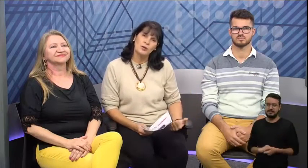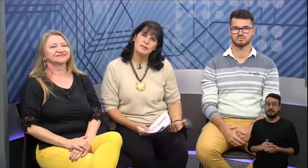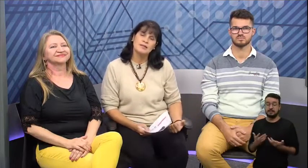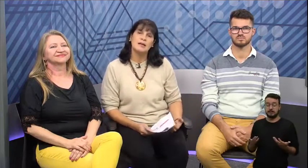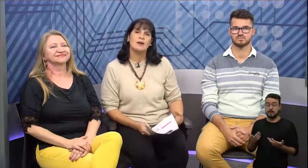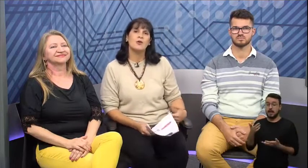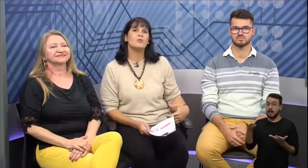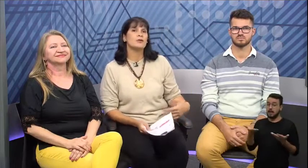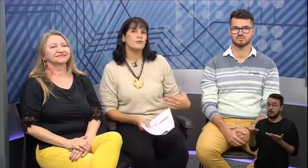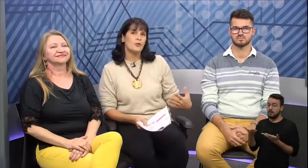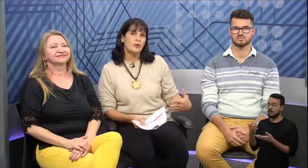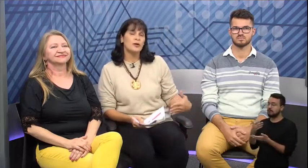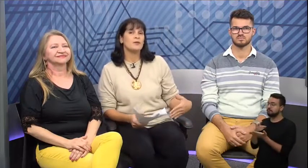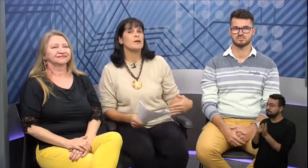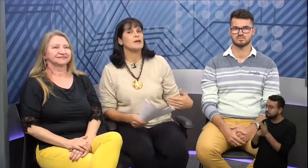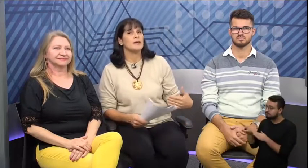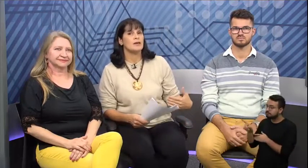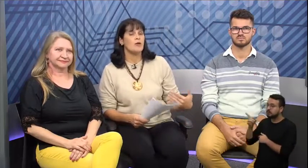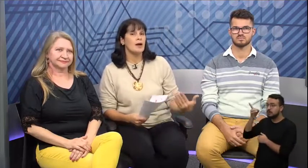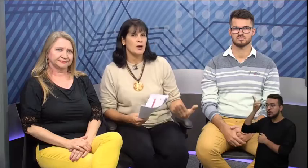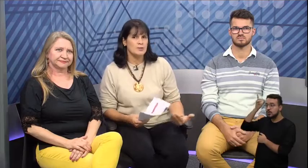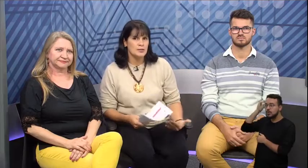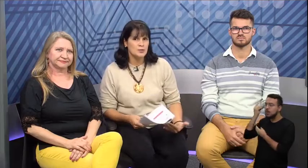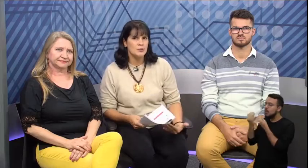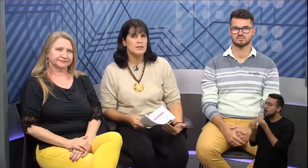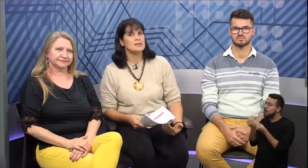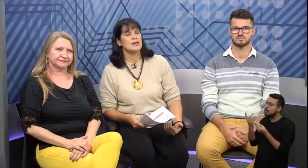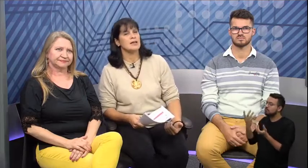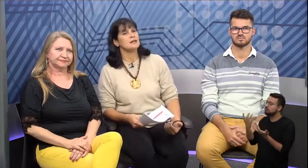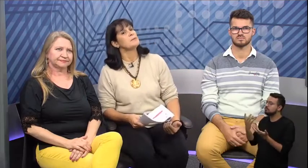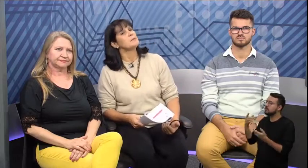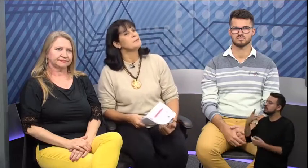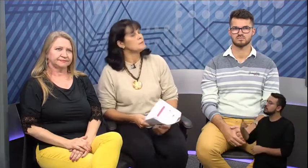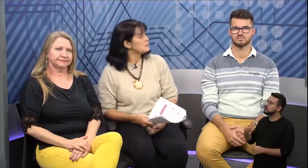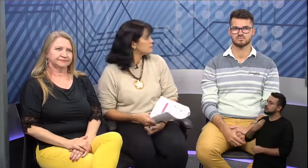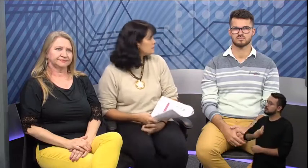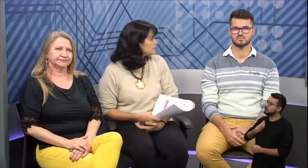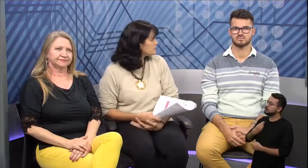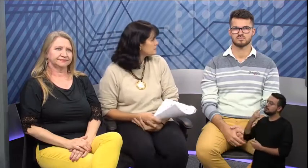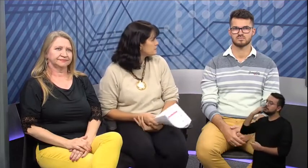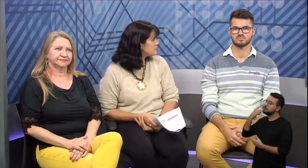Douglas, como que foi e qual a causa da surdez dele.